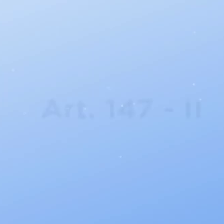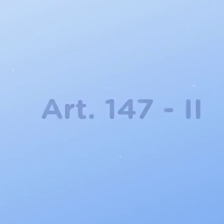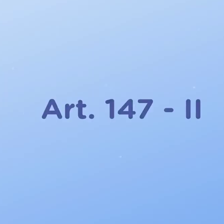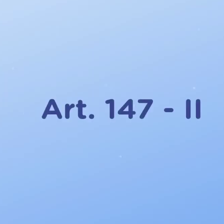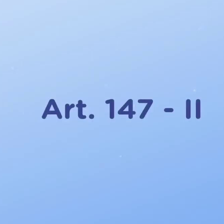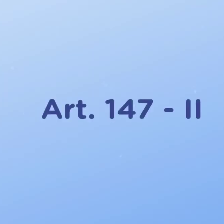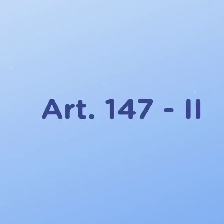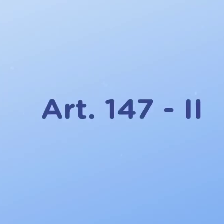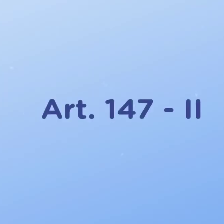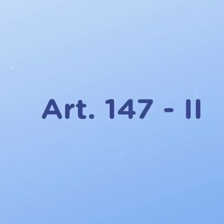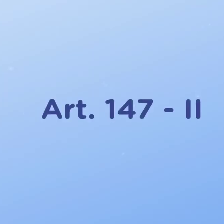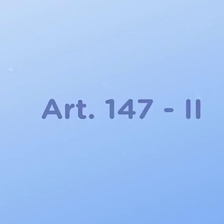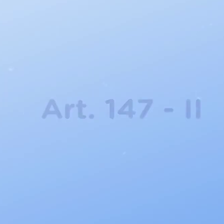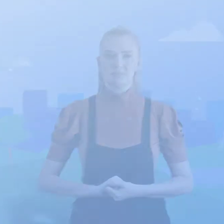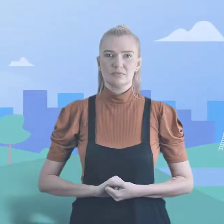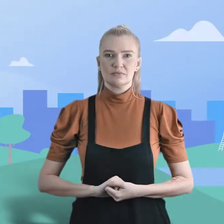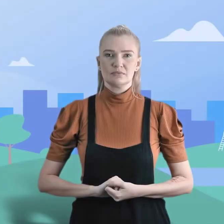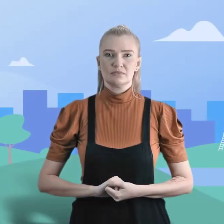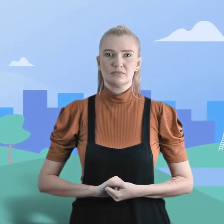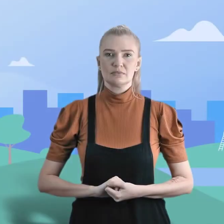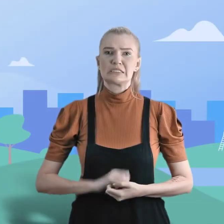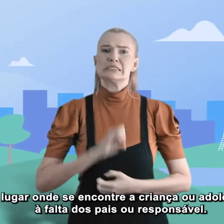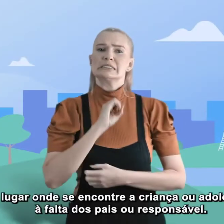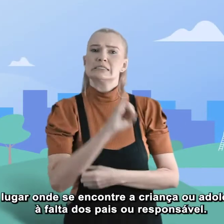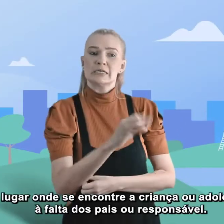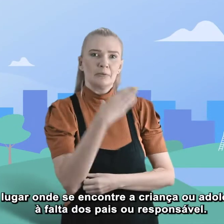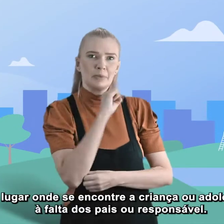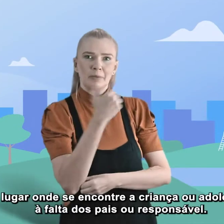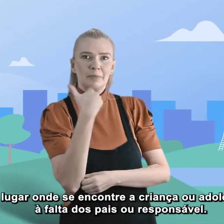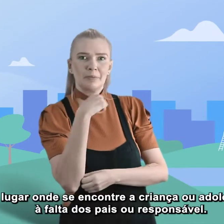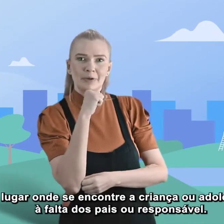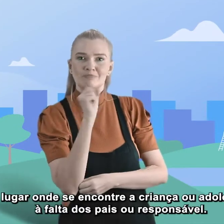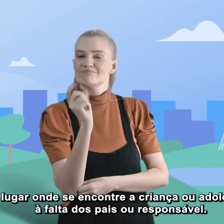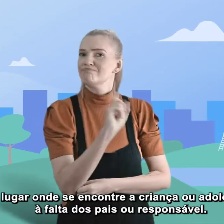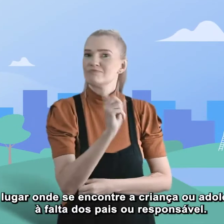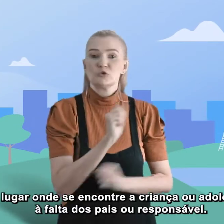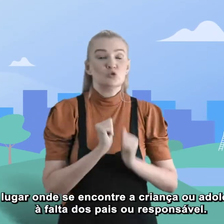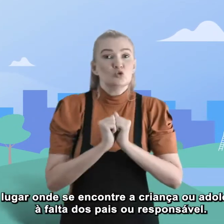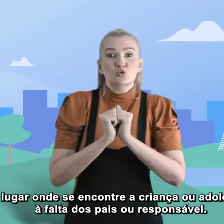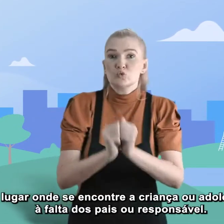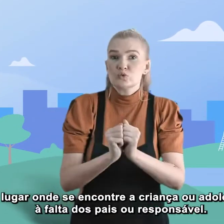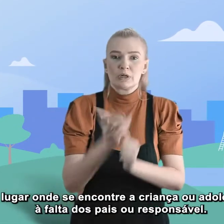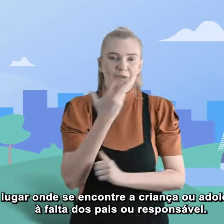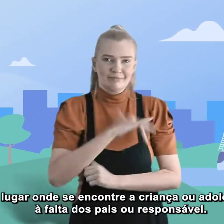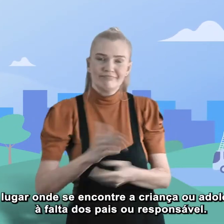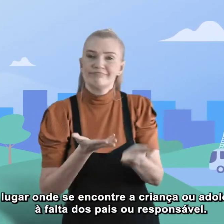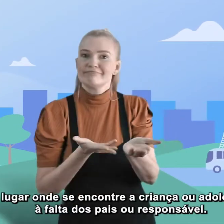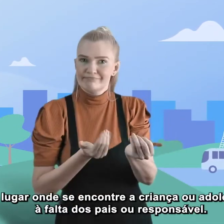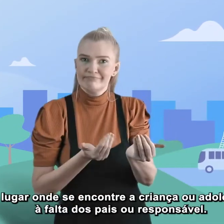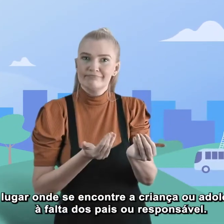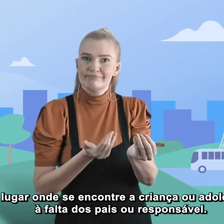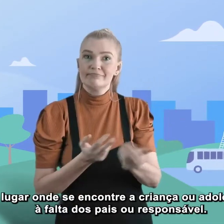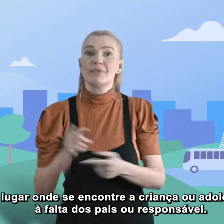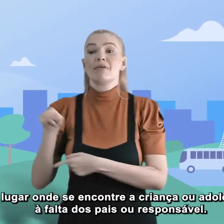Artigo 147, inciso 2º. Pelo lugar onde se encontre a criança ou adolescente, a falta